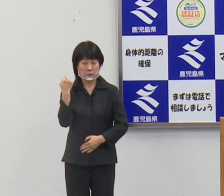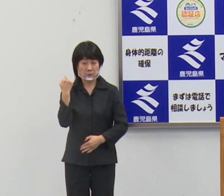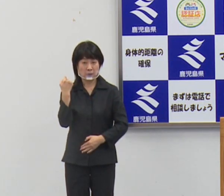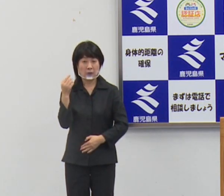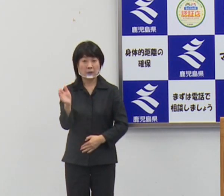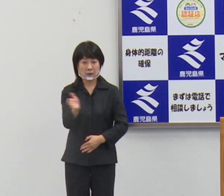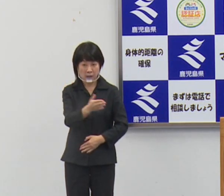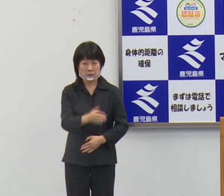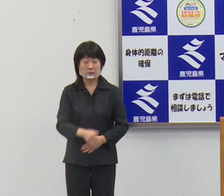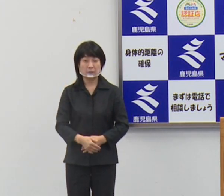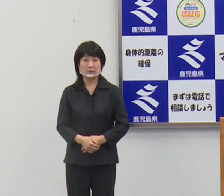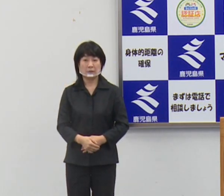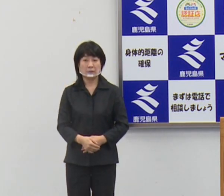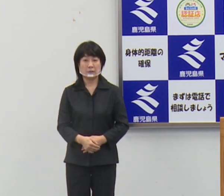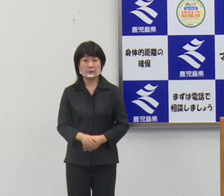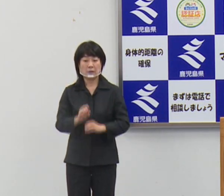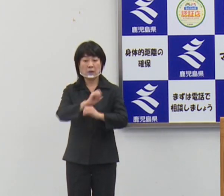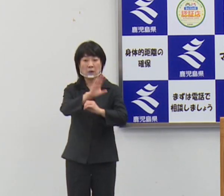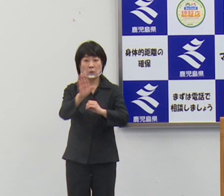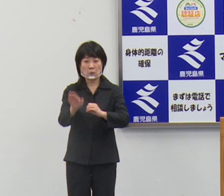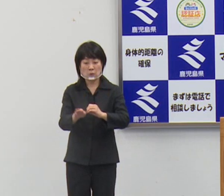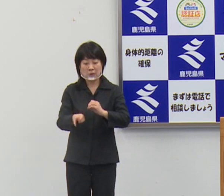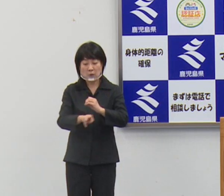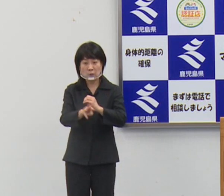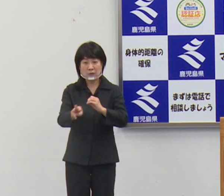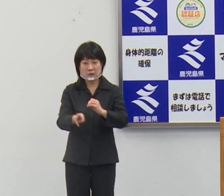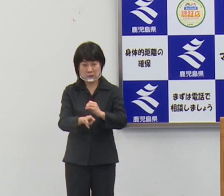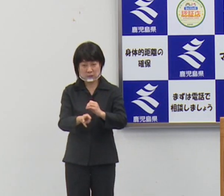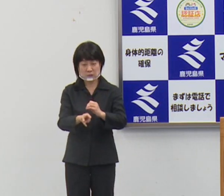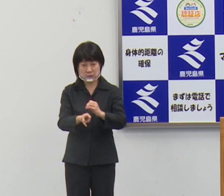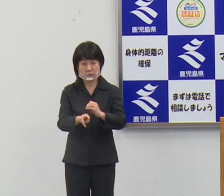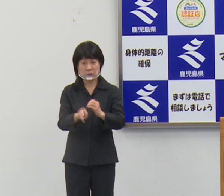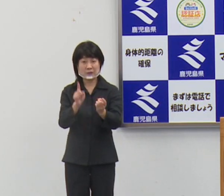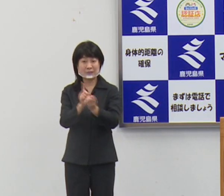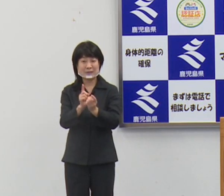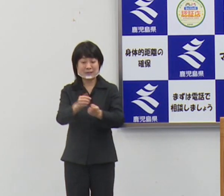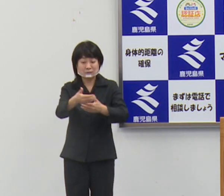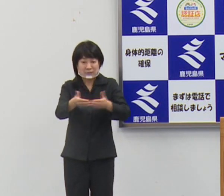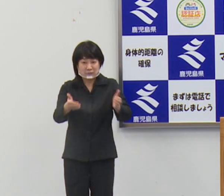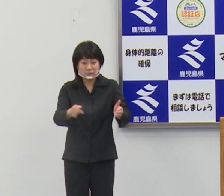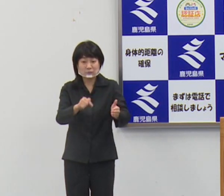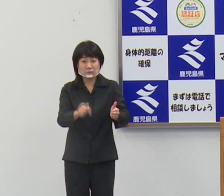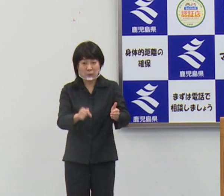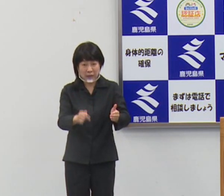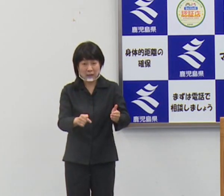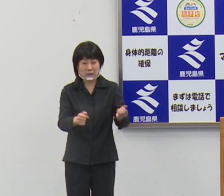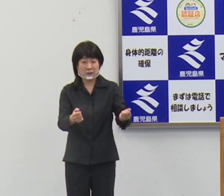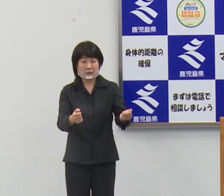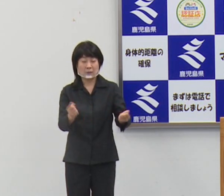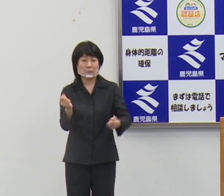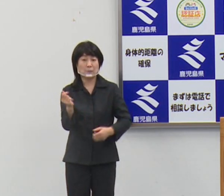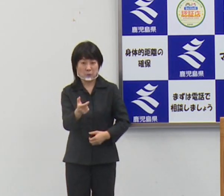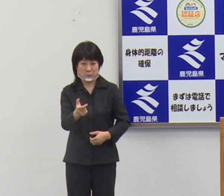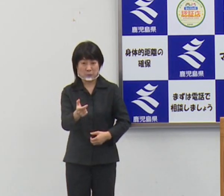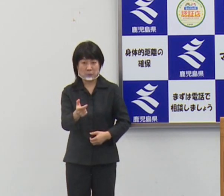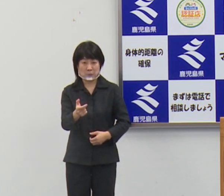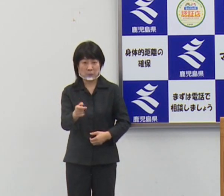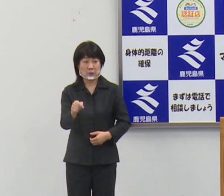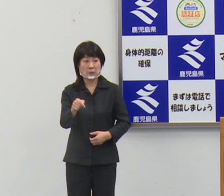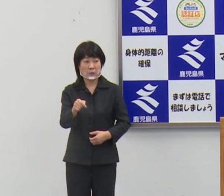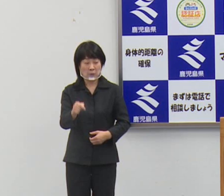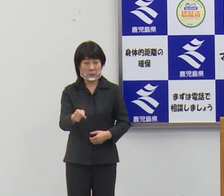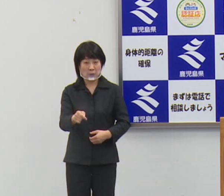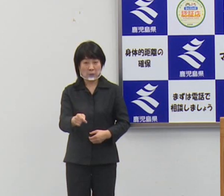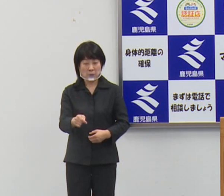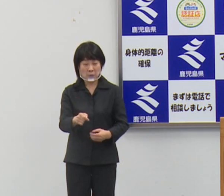ったコロナウイルス対策室の体制が厚くなったりですとか、あと確保病床を定